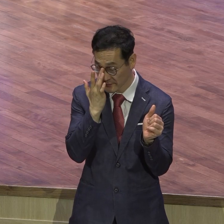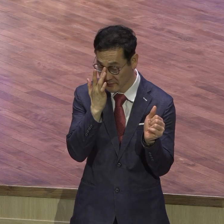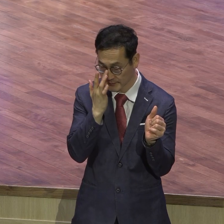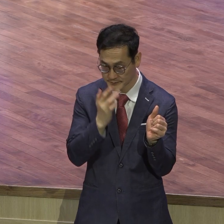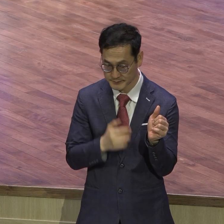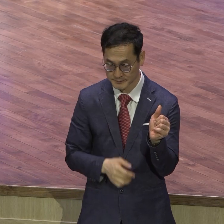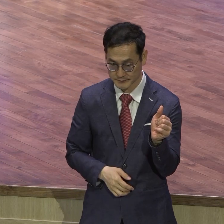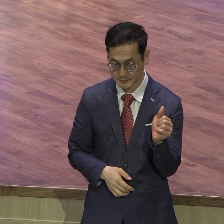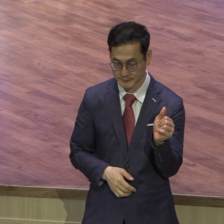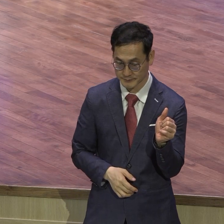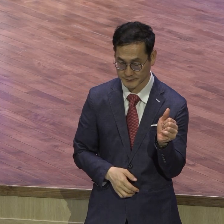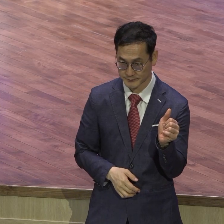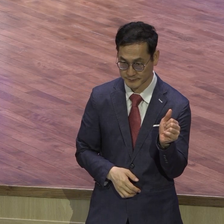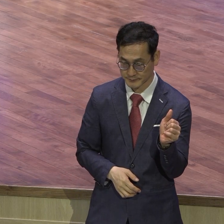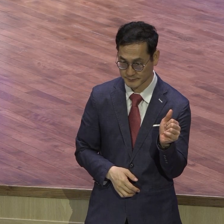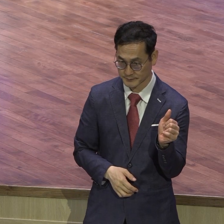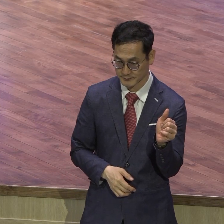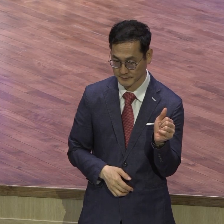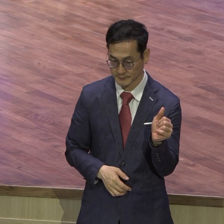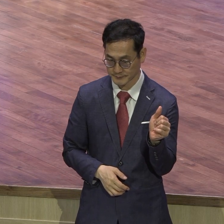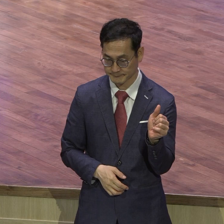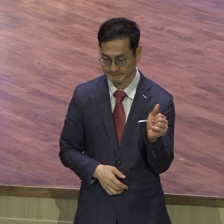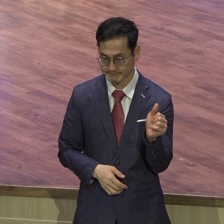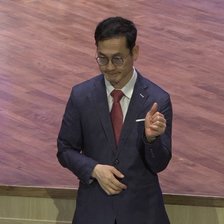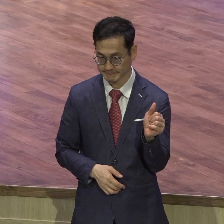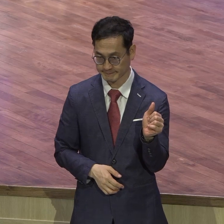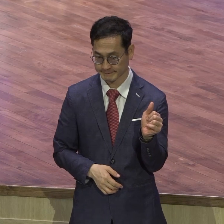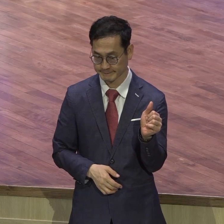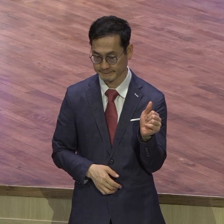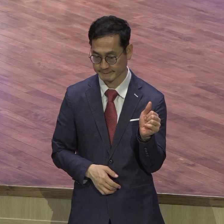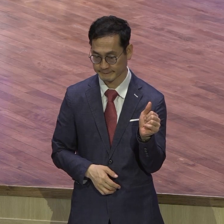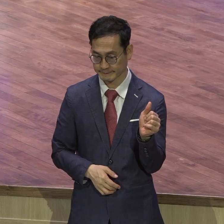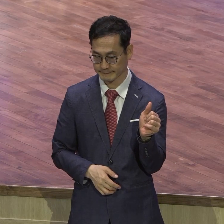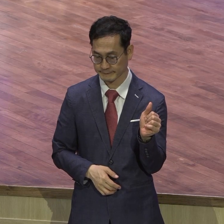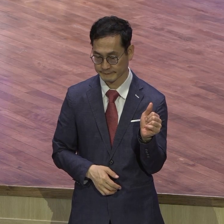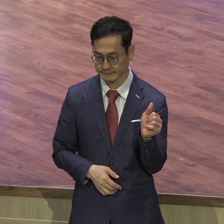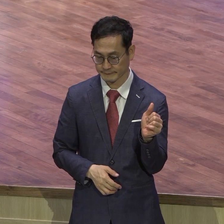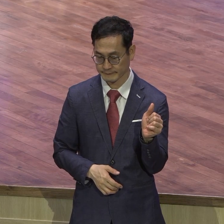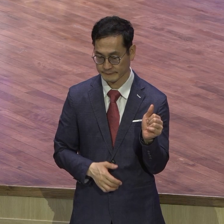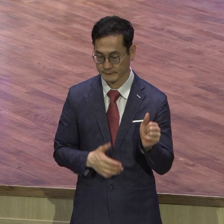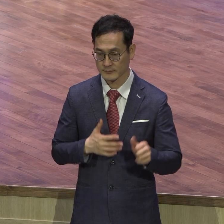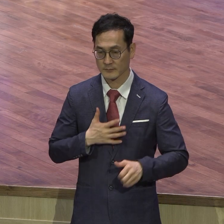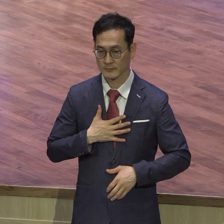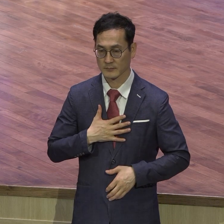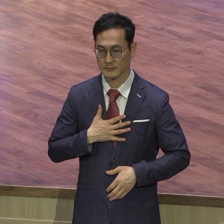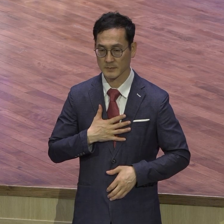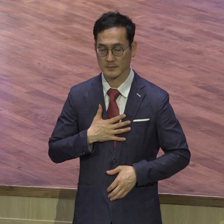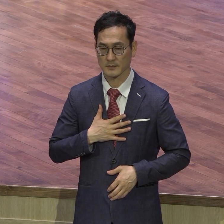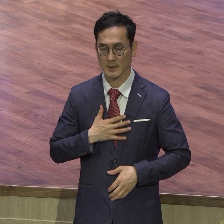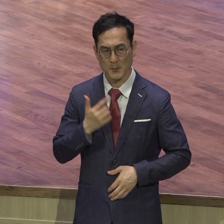유명한 사람 그 사람은 무슨 그냥 의사예요 의사 목차도 아니에요